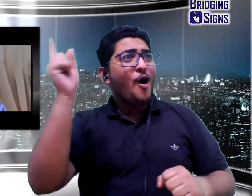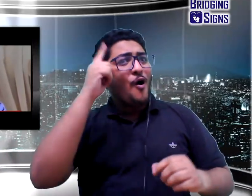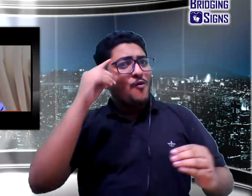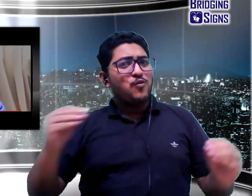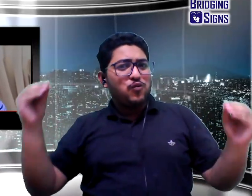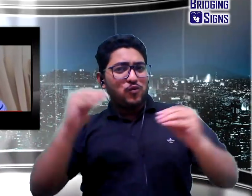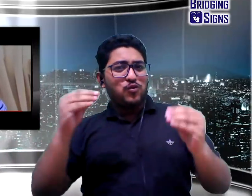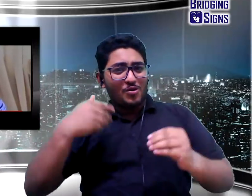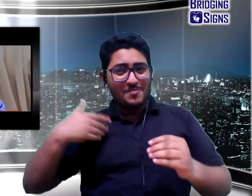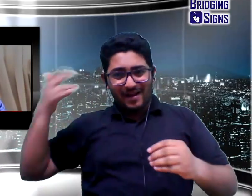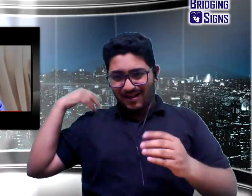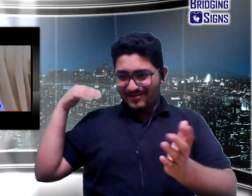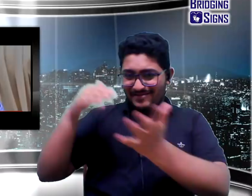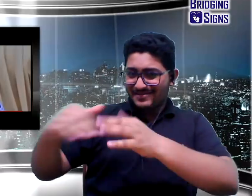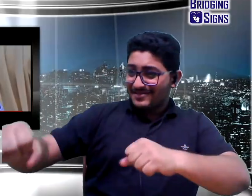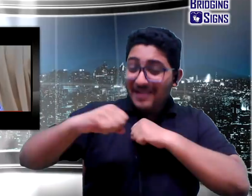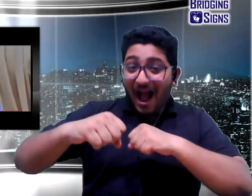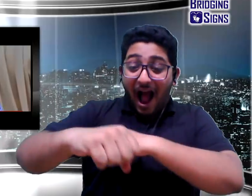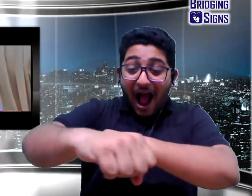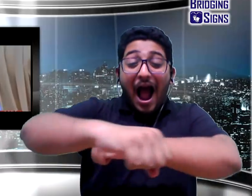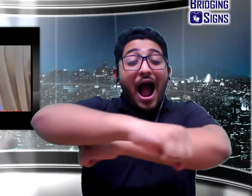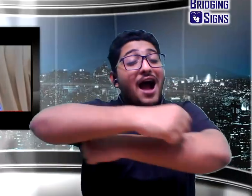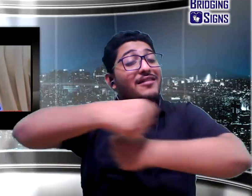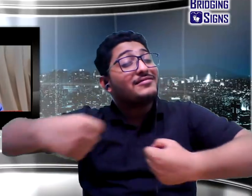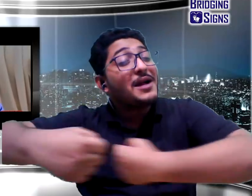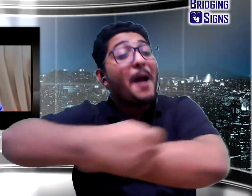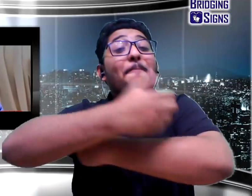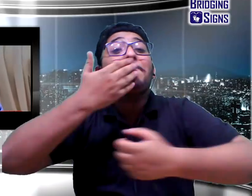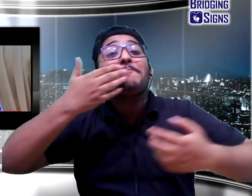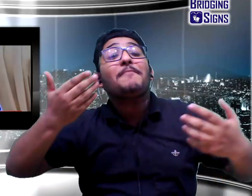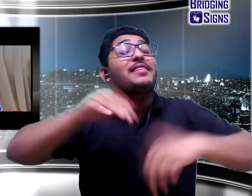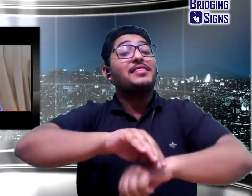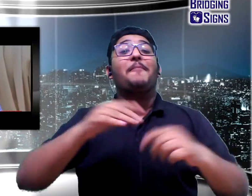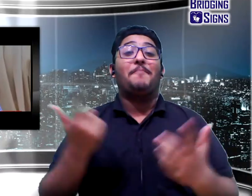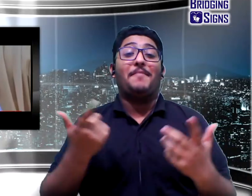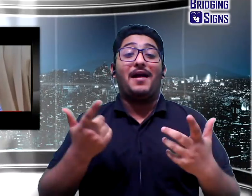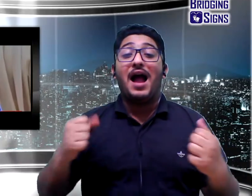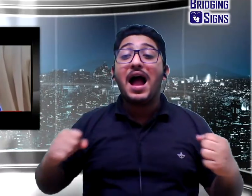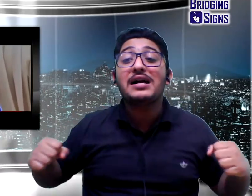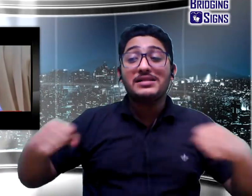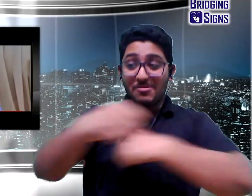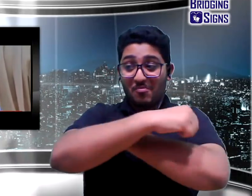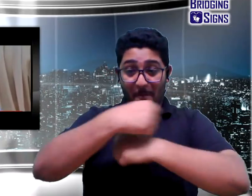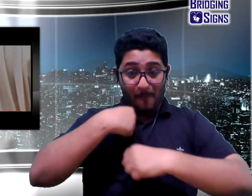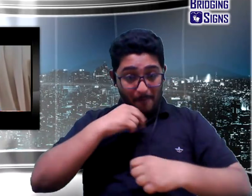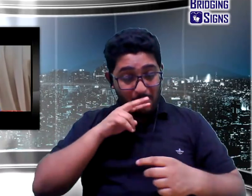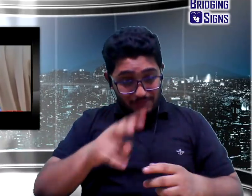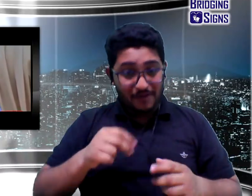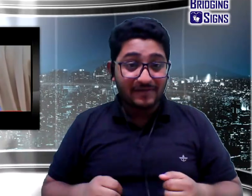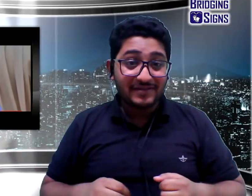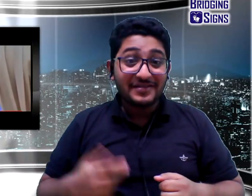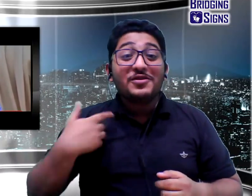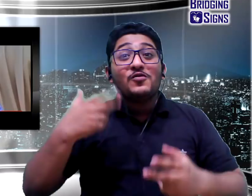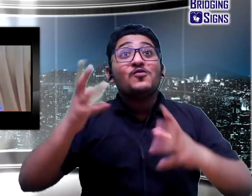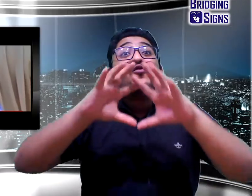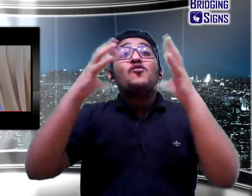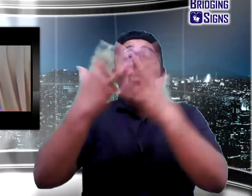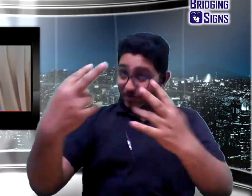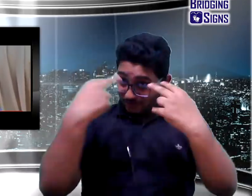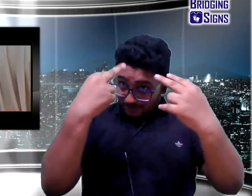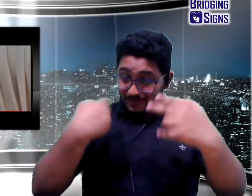जदों मैं जफ्फी पाई सी, मैं उस जफ्फी का अज जवाब देना खान साहब, मैं उस जफ्फी का जवाब देना अज और सारी दुनिया नूं